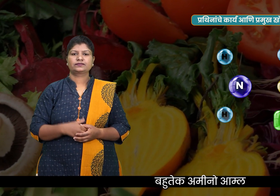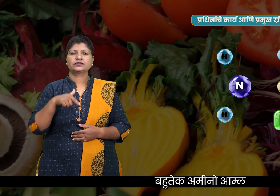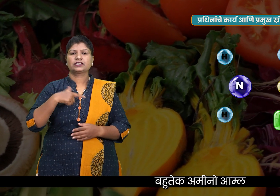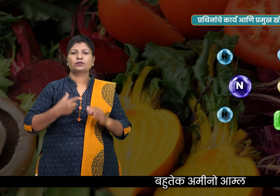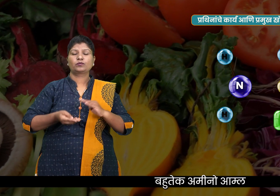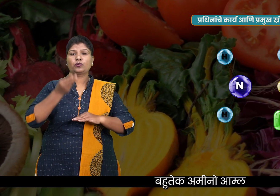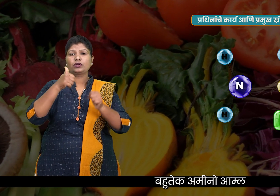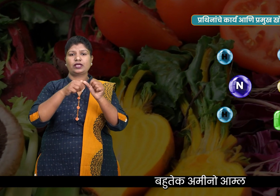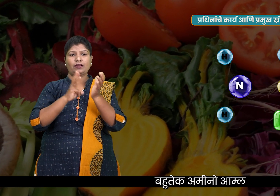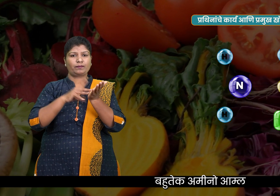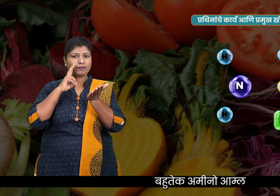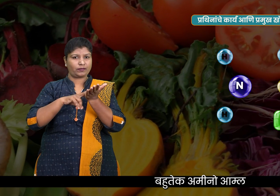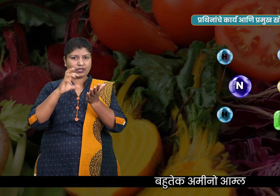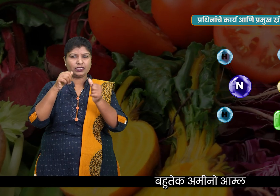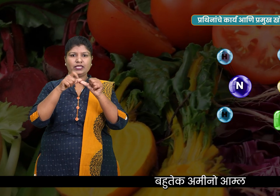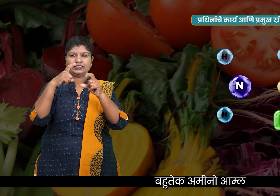बहुतेक अमिनो आम्ल